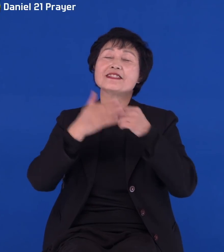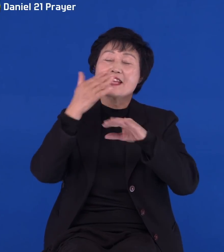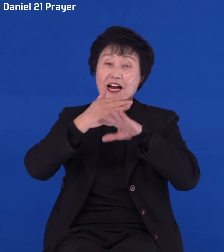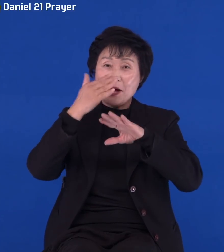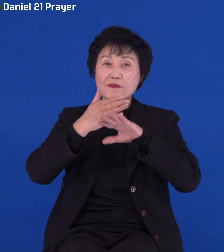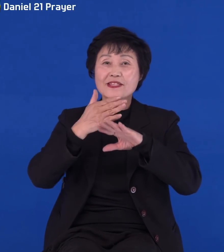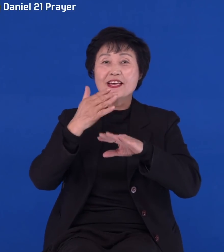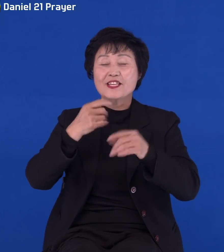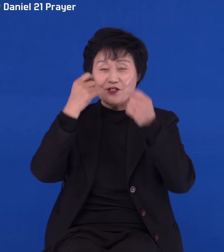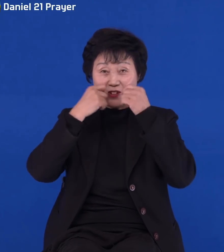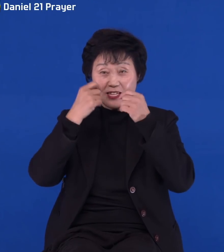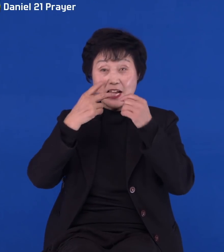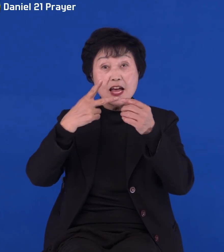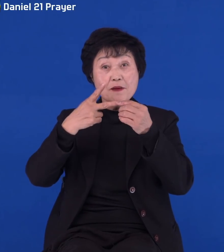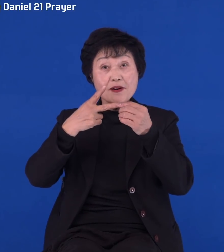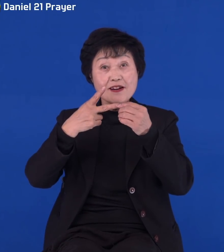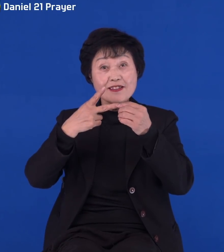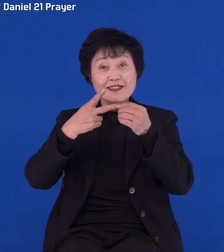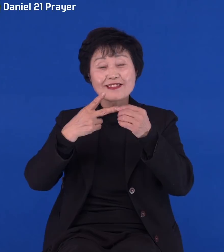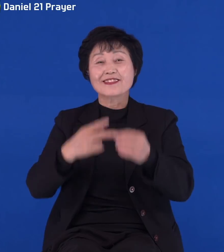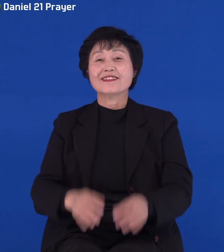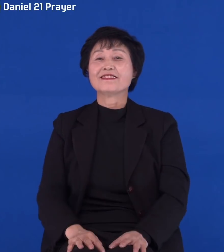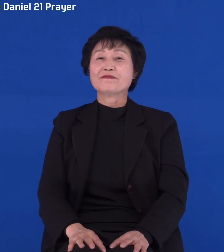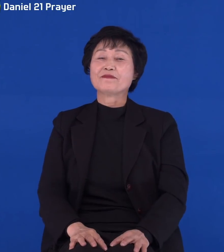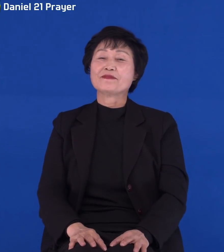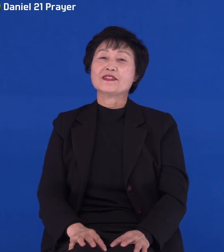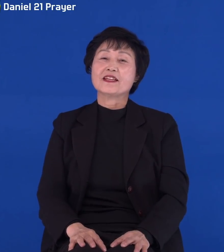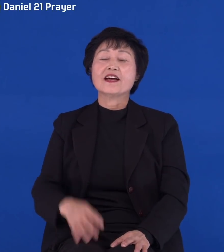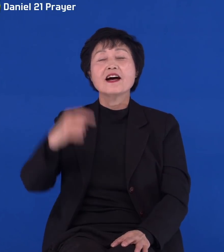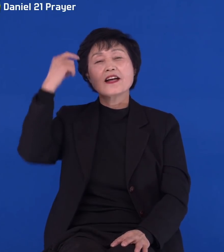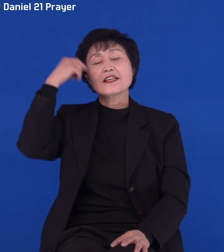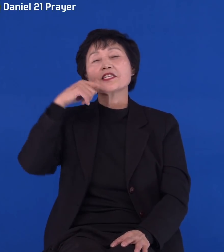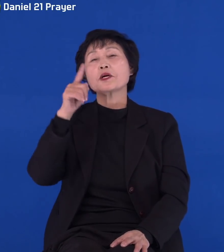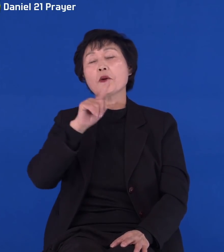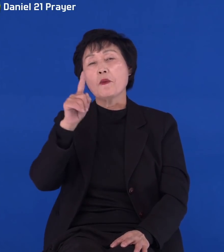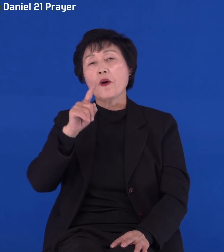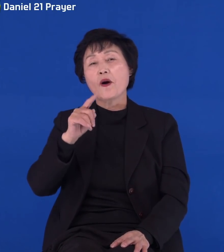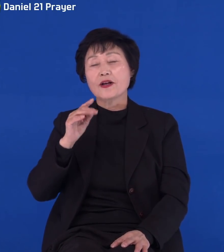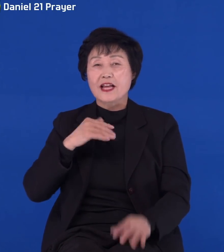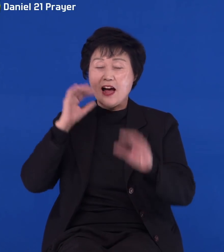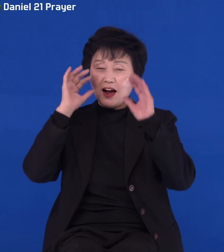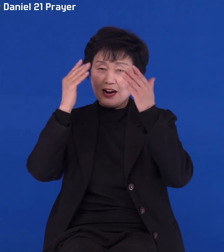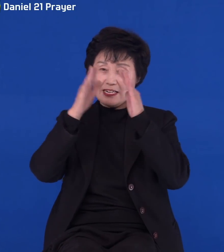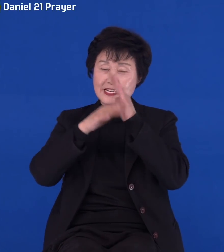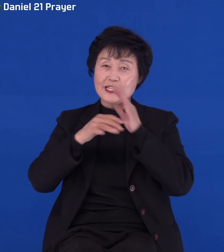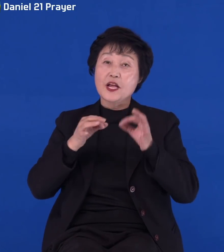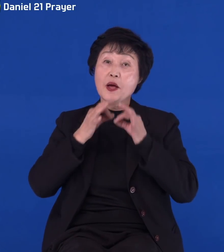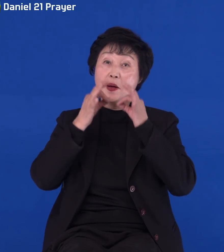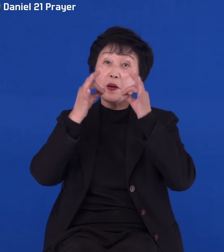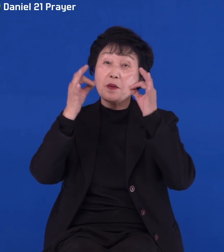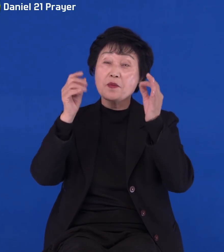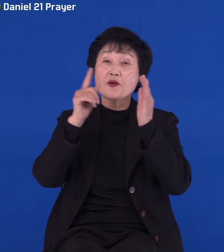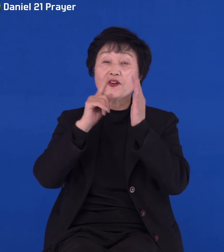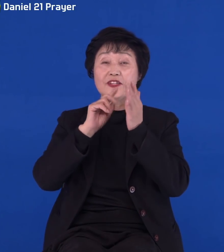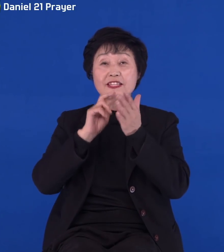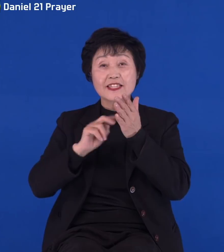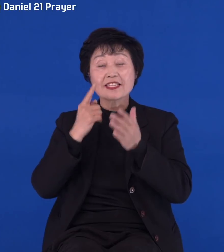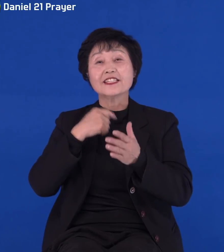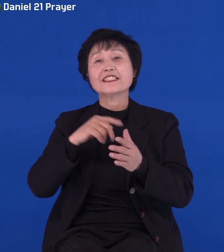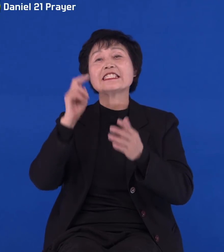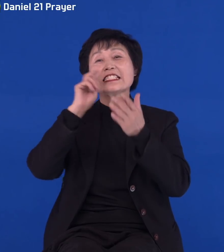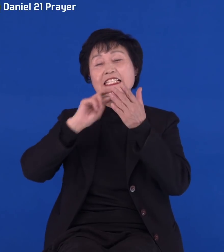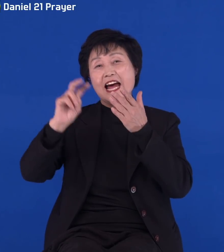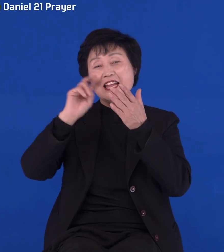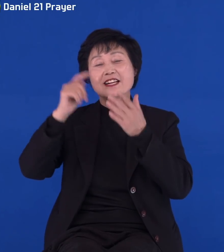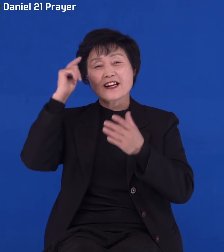다가옵니다. 예, 제가 그때 뭘 느꼈냐면 어릴 때 불렀던 찬양이 생각났습니다. 무화과 나뭇잎이